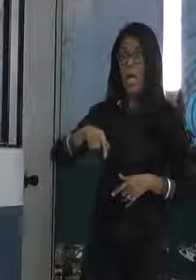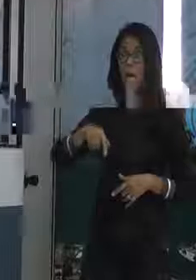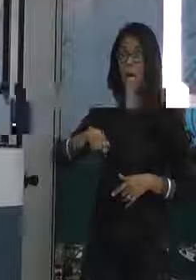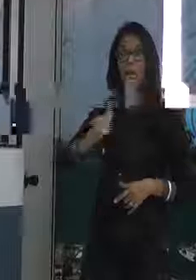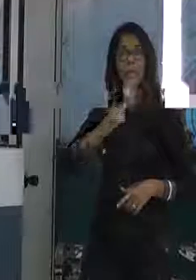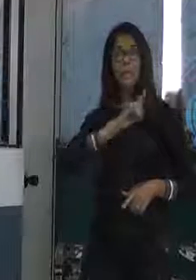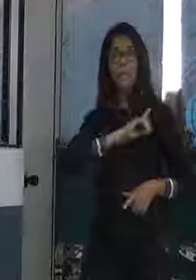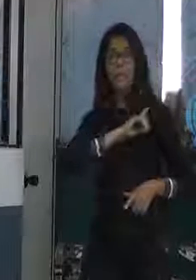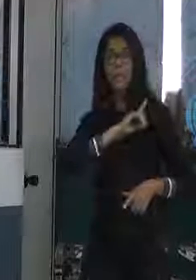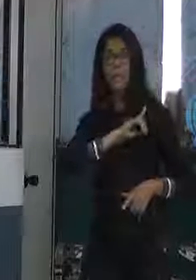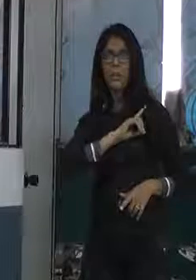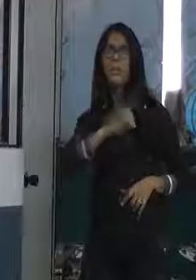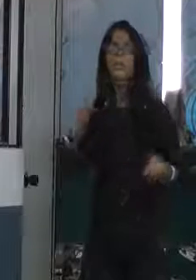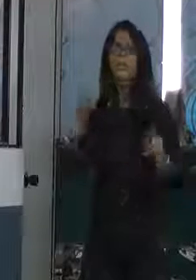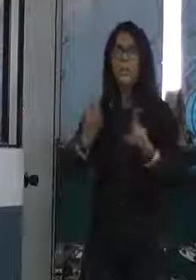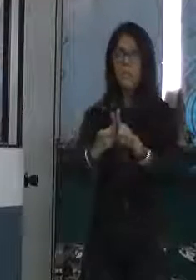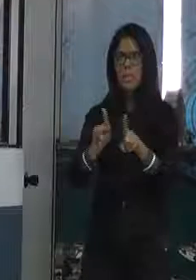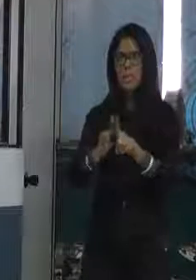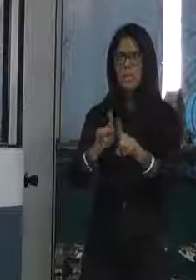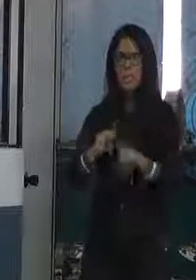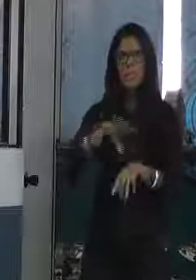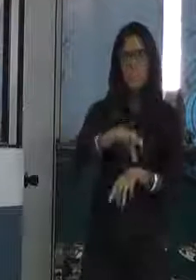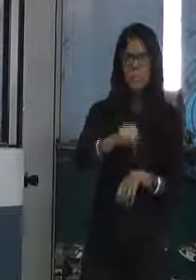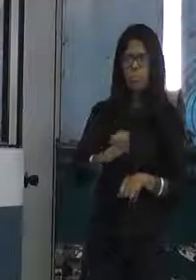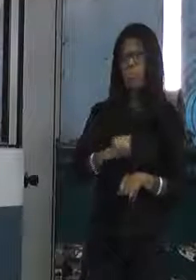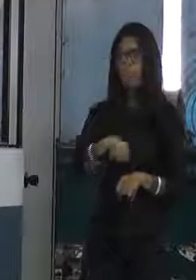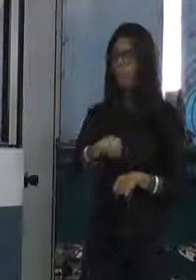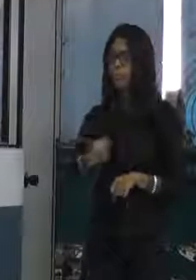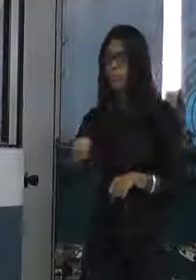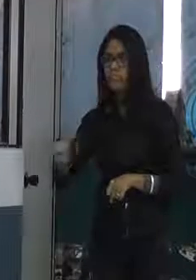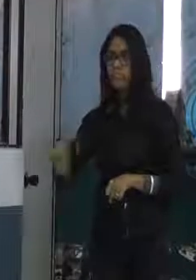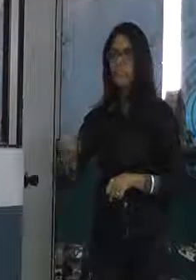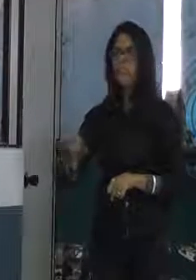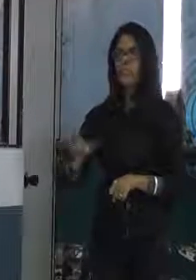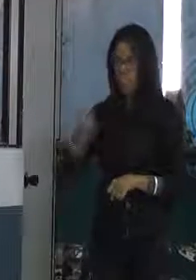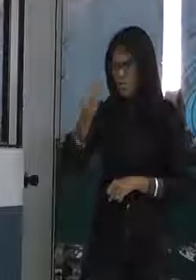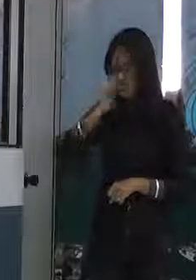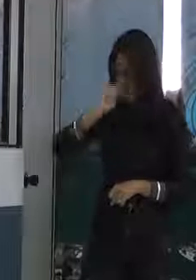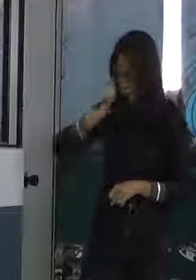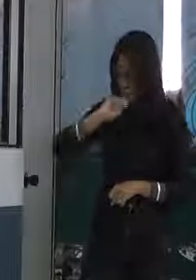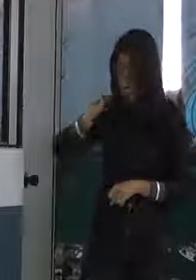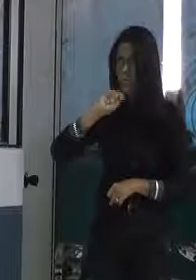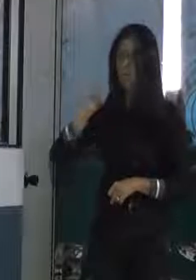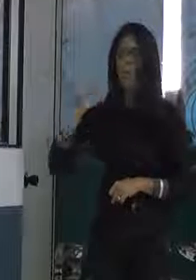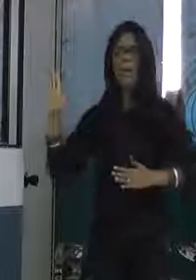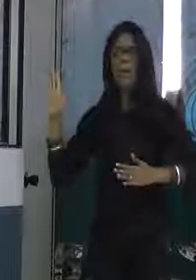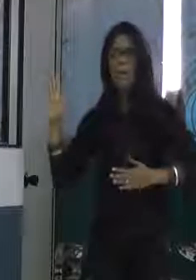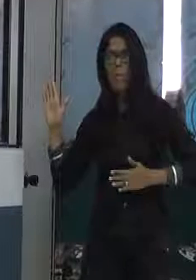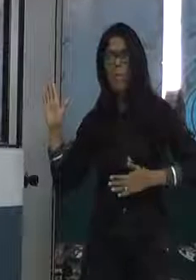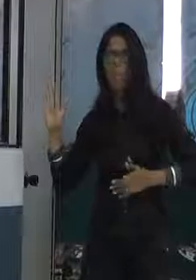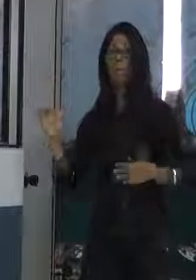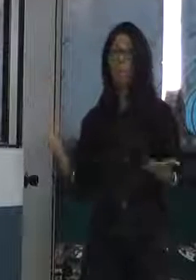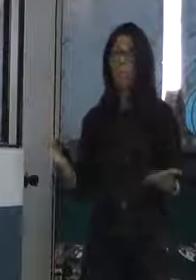de armamento, drogas, meliantes, ou seja, quem vai ganhar também é o nosso município.